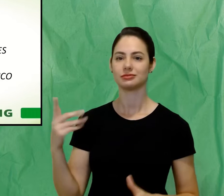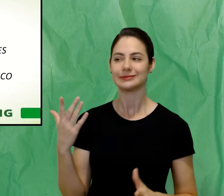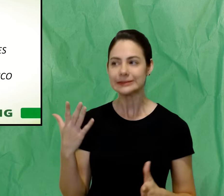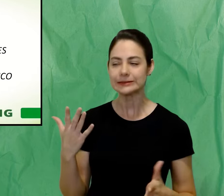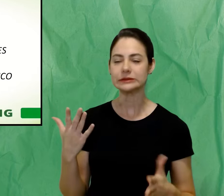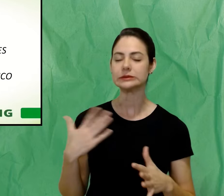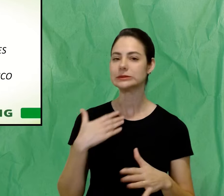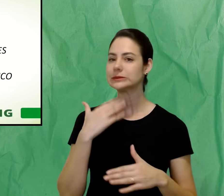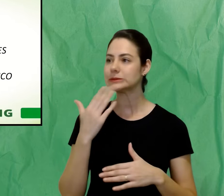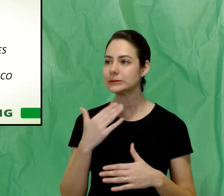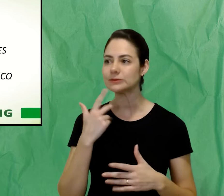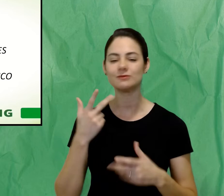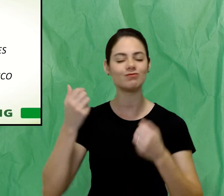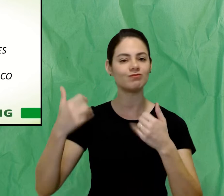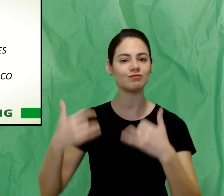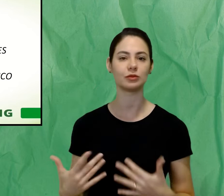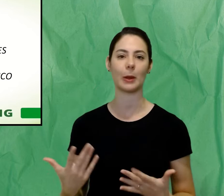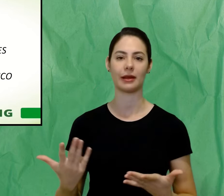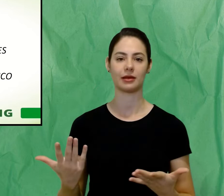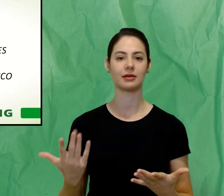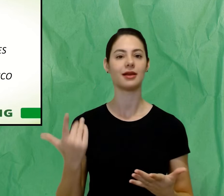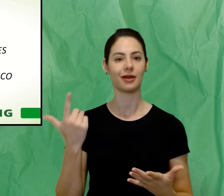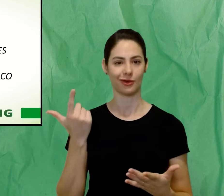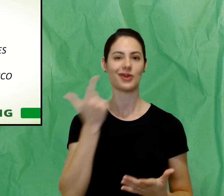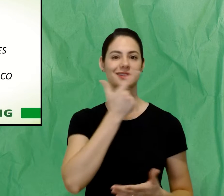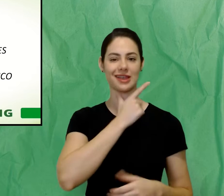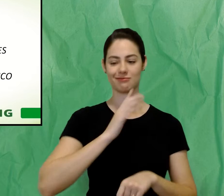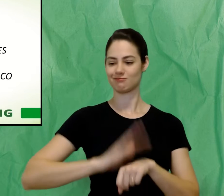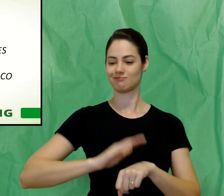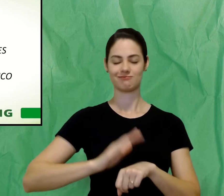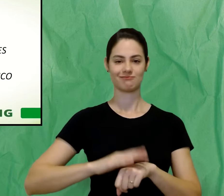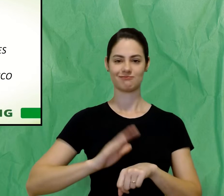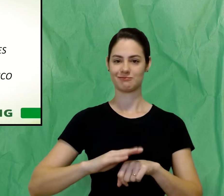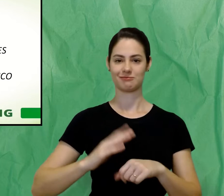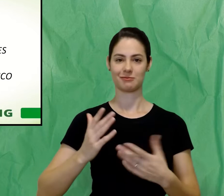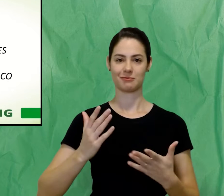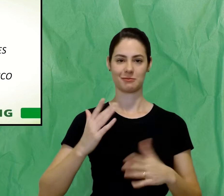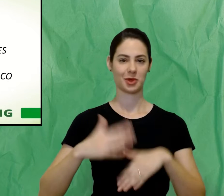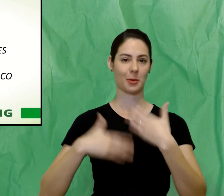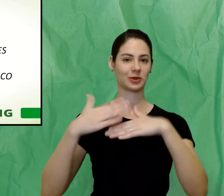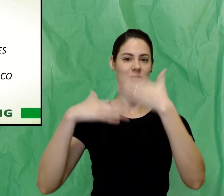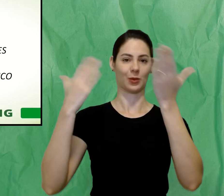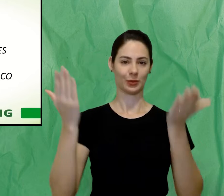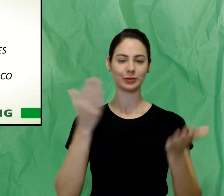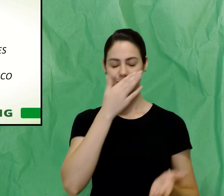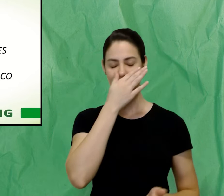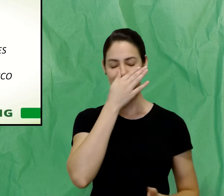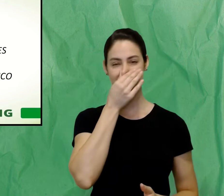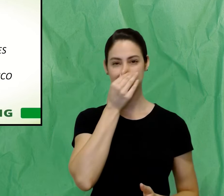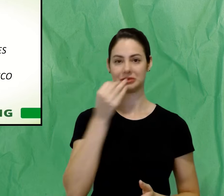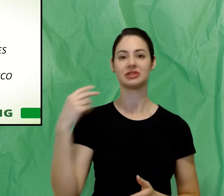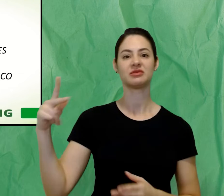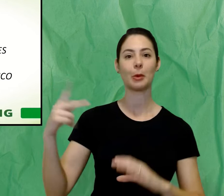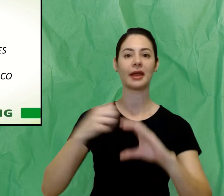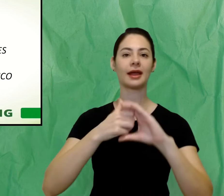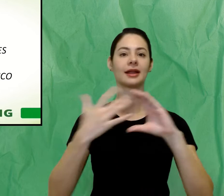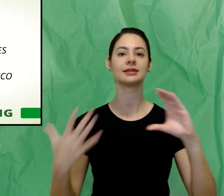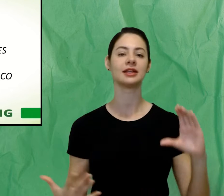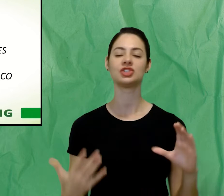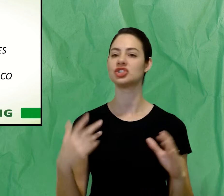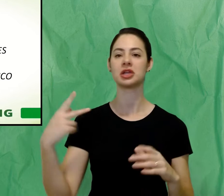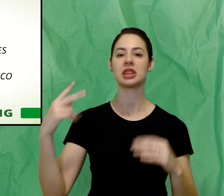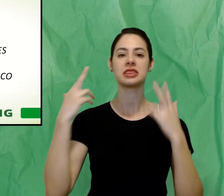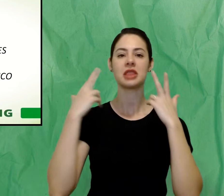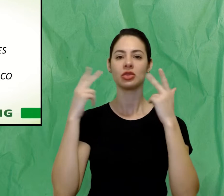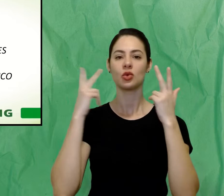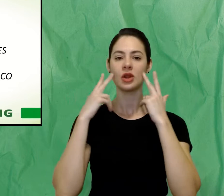do que os demais. Essa pessoa, ela sabe se autopromover. Ou ela tem essa característica já